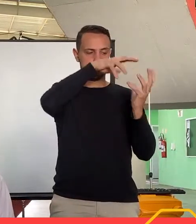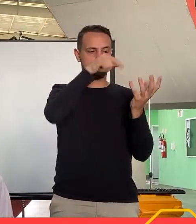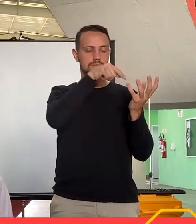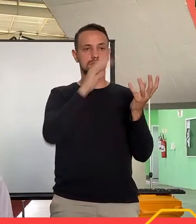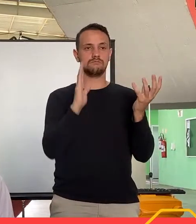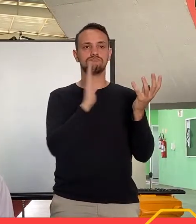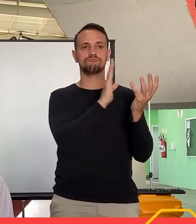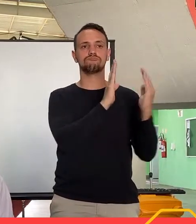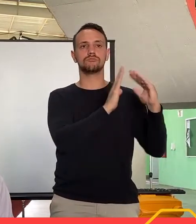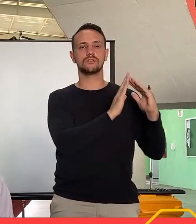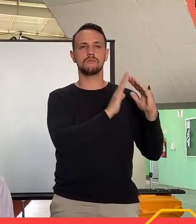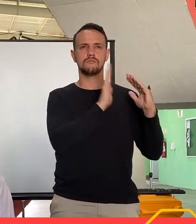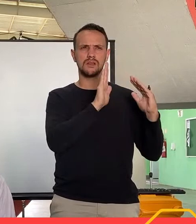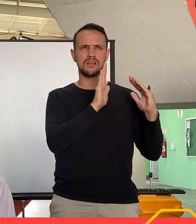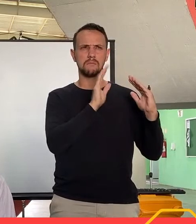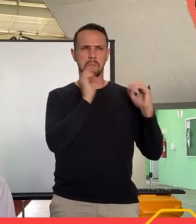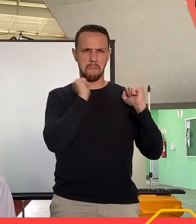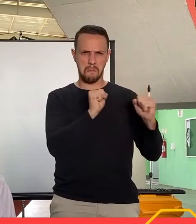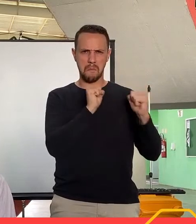planeta, o que nós estamos fazendo?